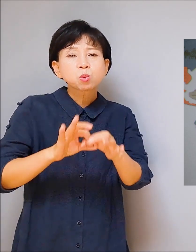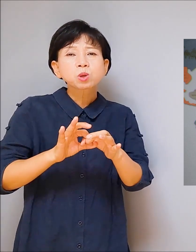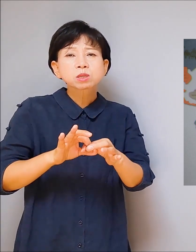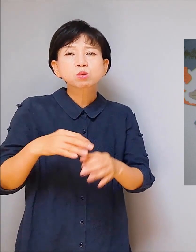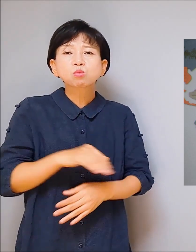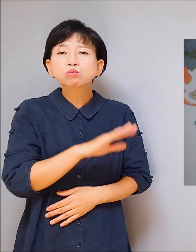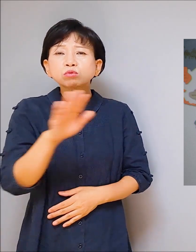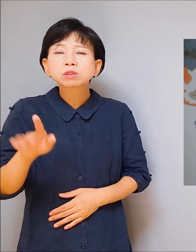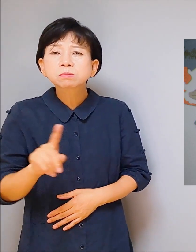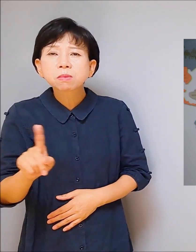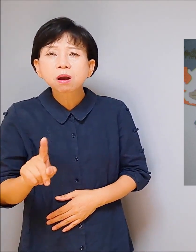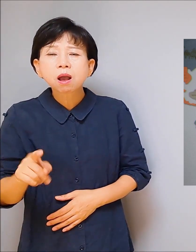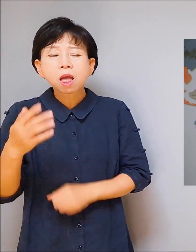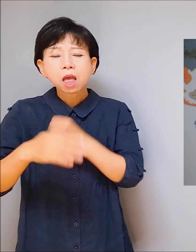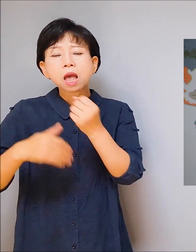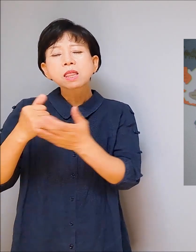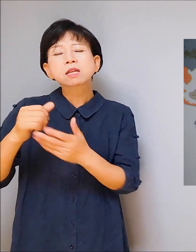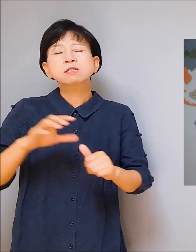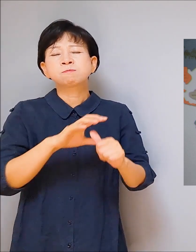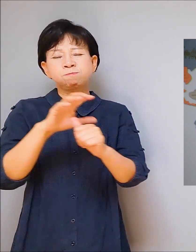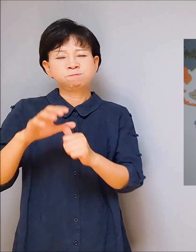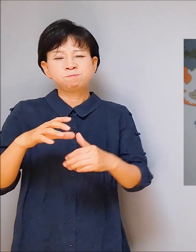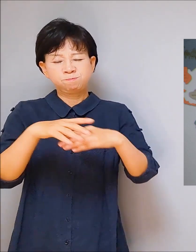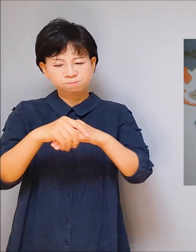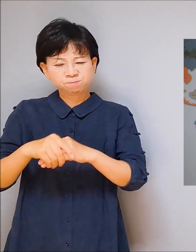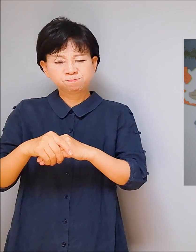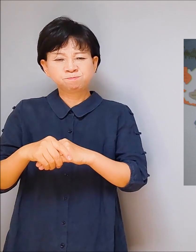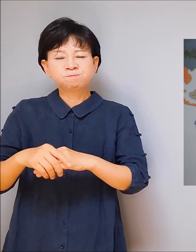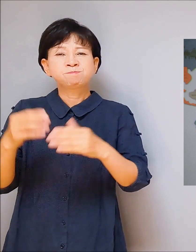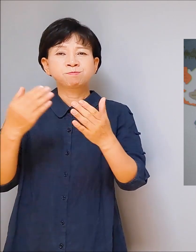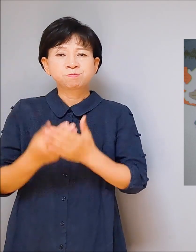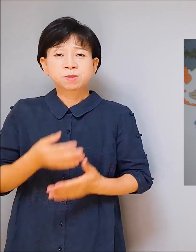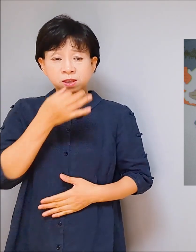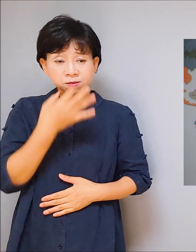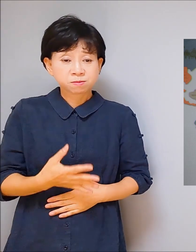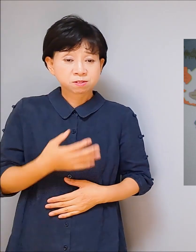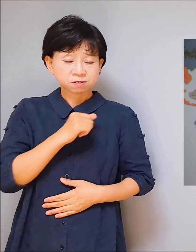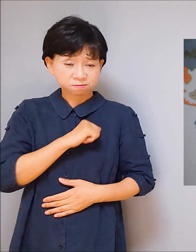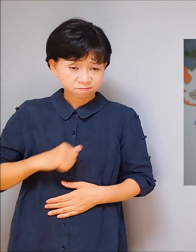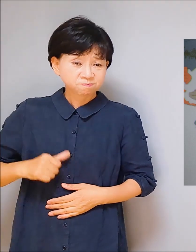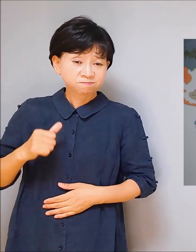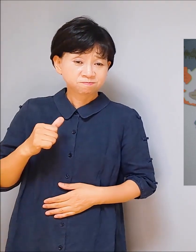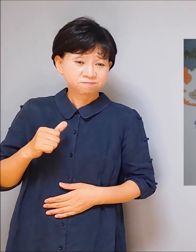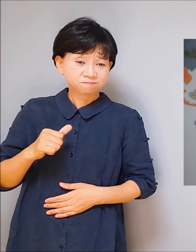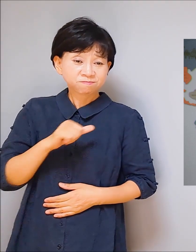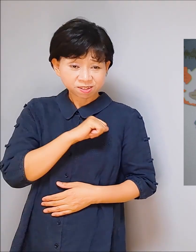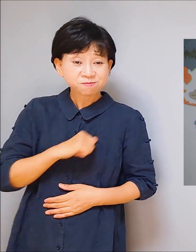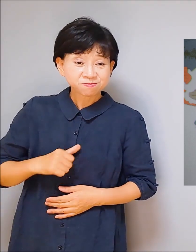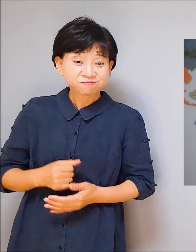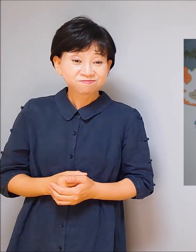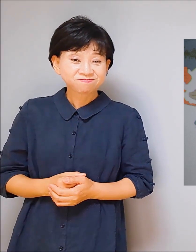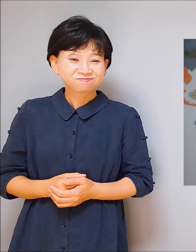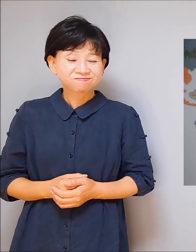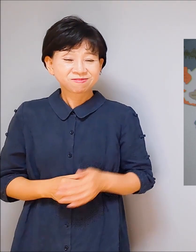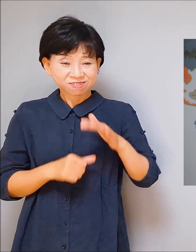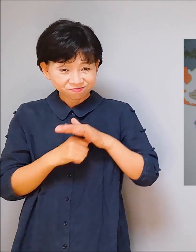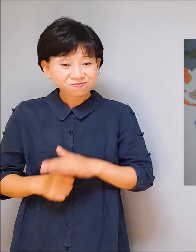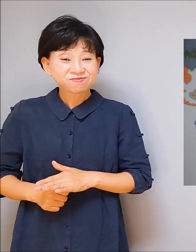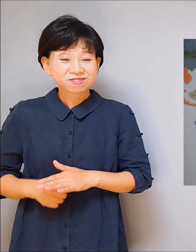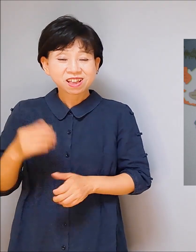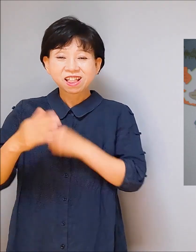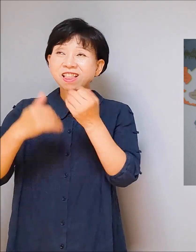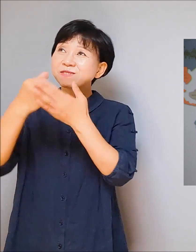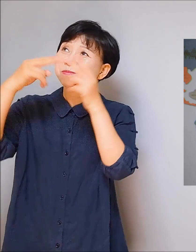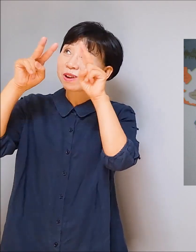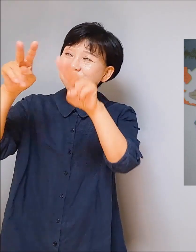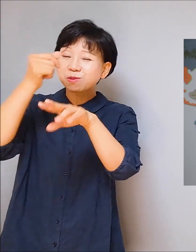신자들은 하나님이 꽉 붙들어 주시는 줄 믿습니다. 힘들어도 인내하십시오. 힘드셔도 하나님